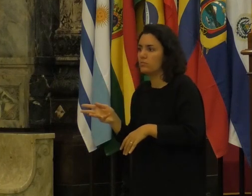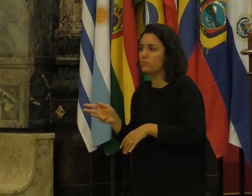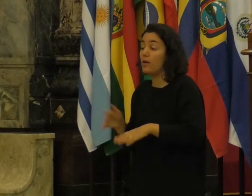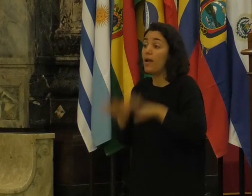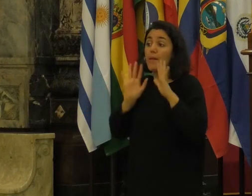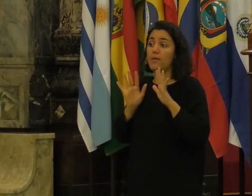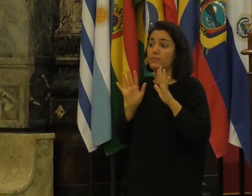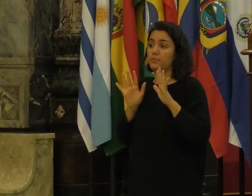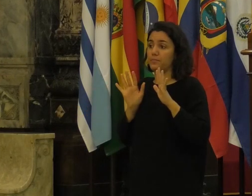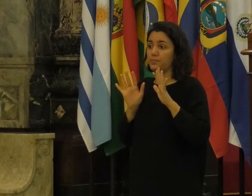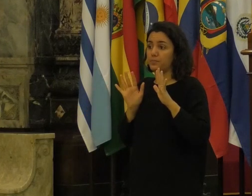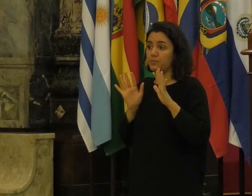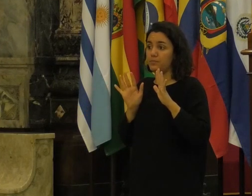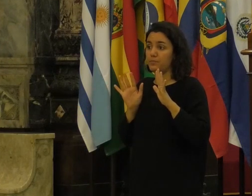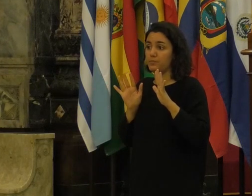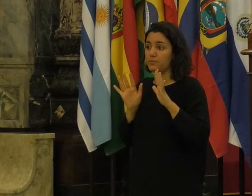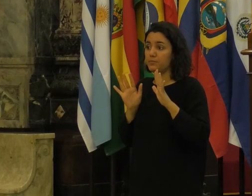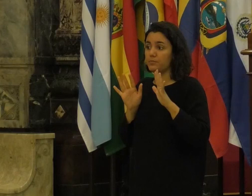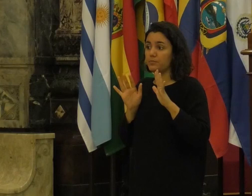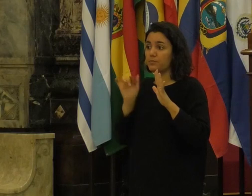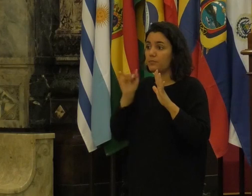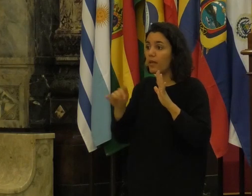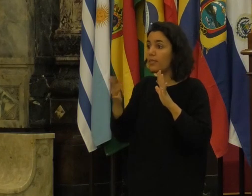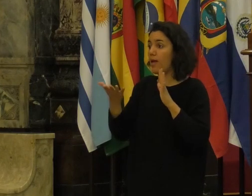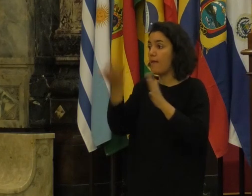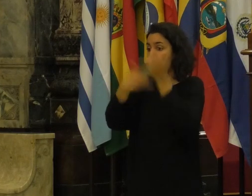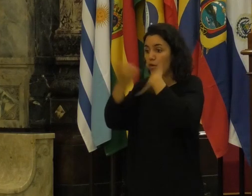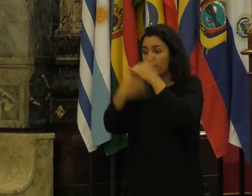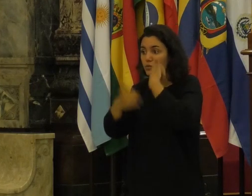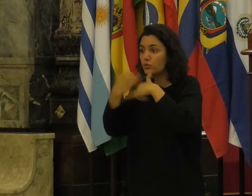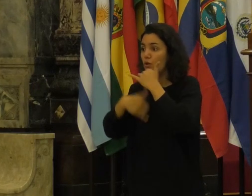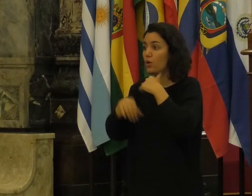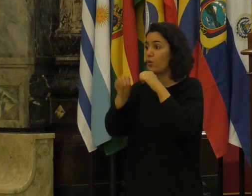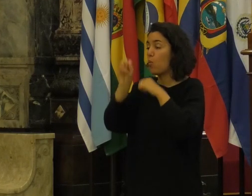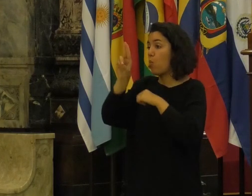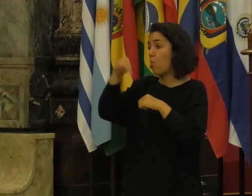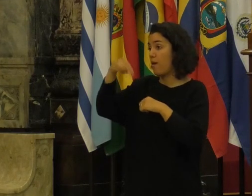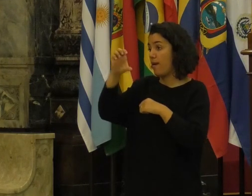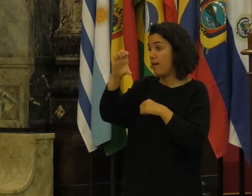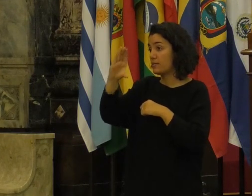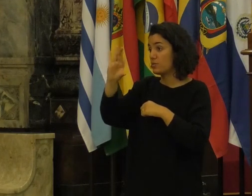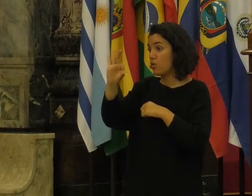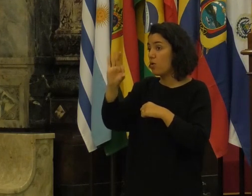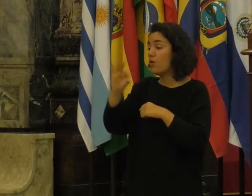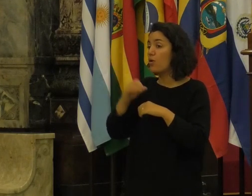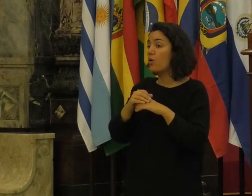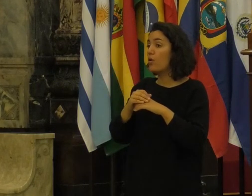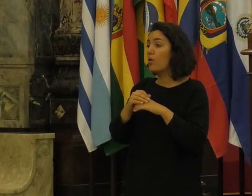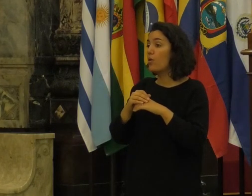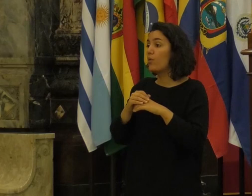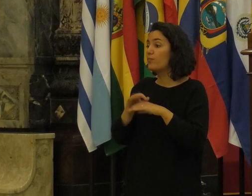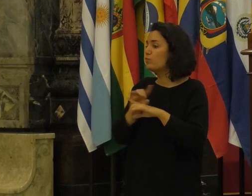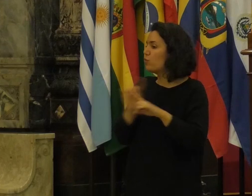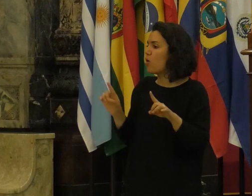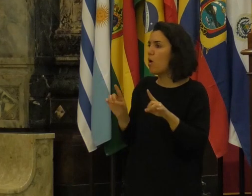Quizás ese informe UNESCO no sea el mejor